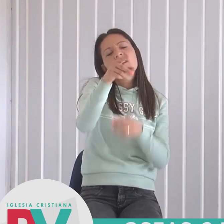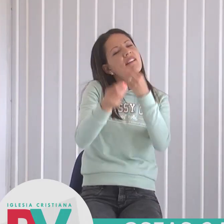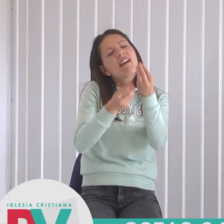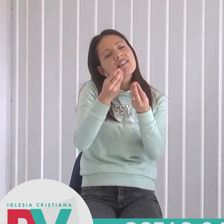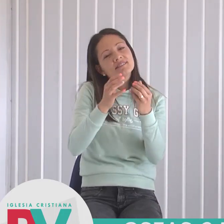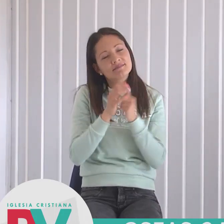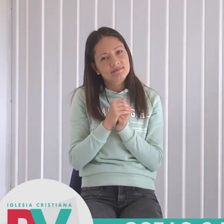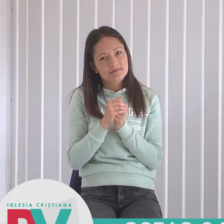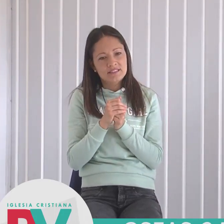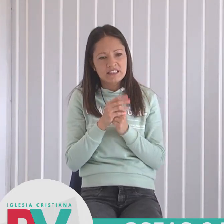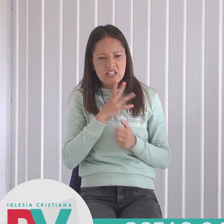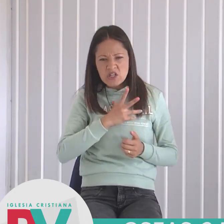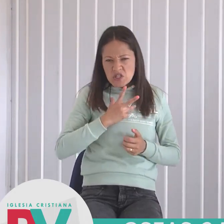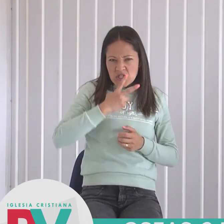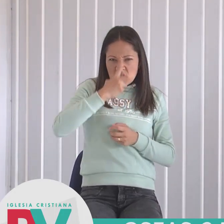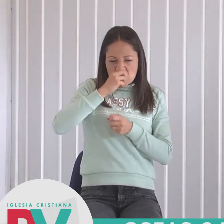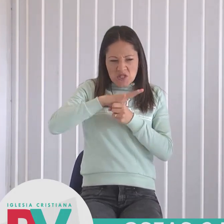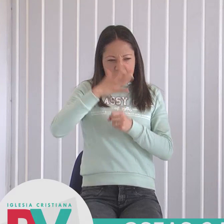¿Obraría con ira?